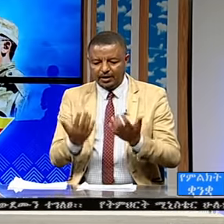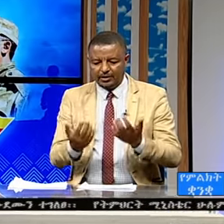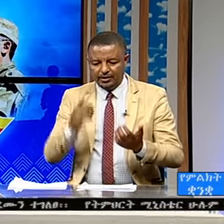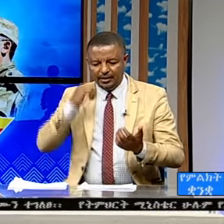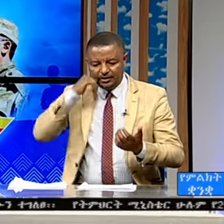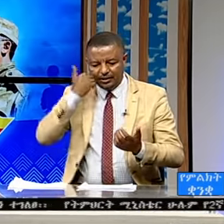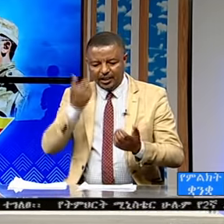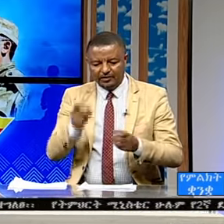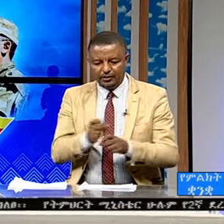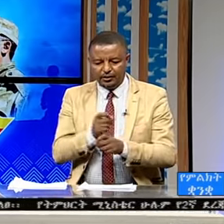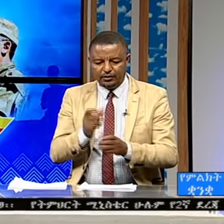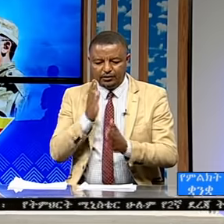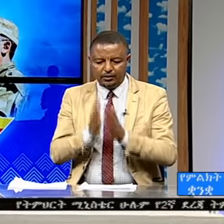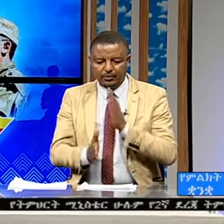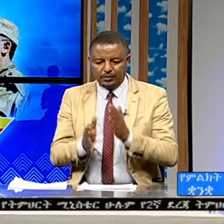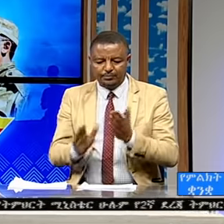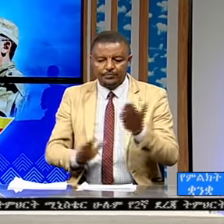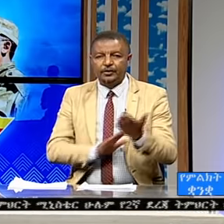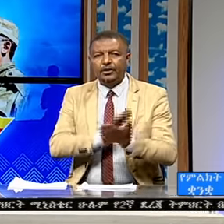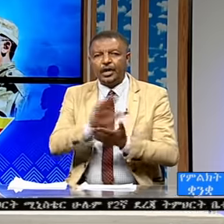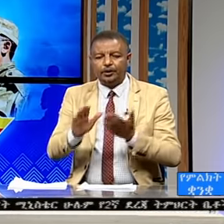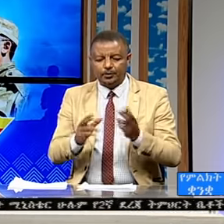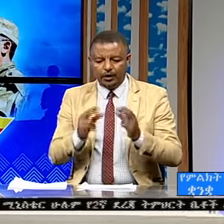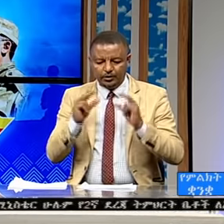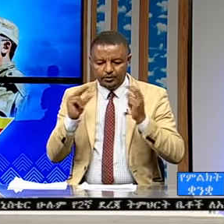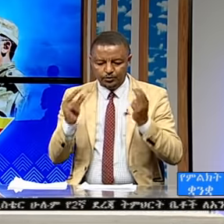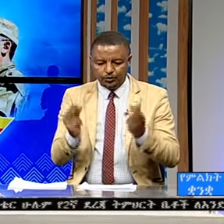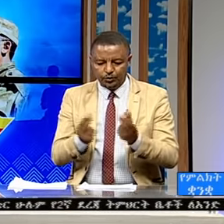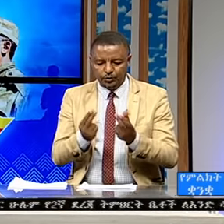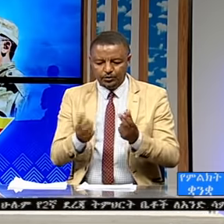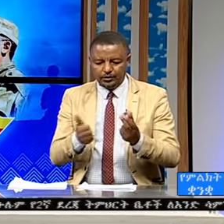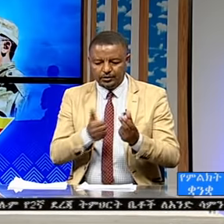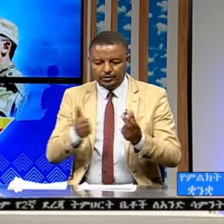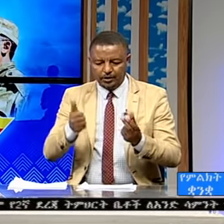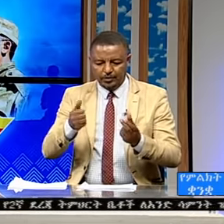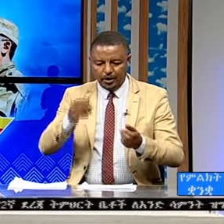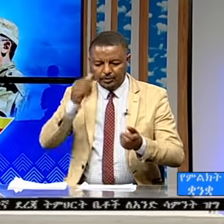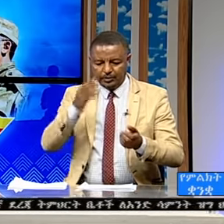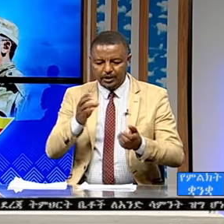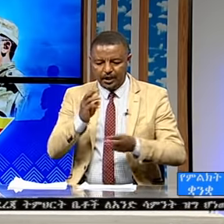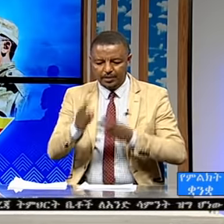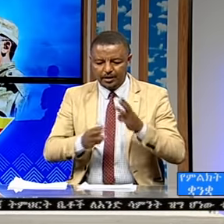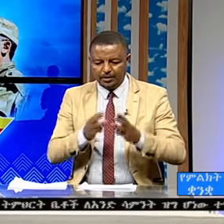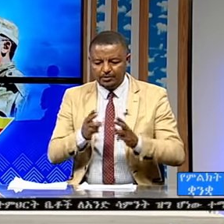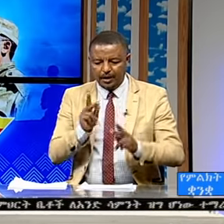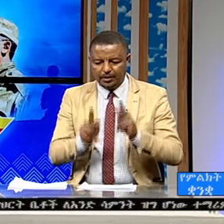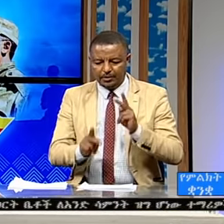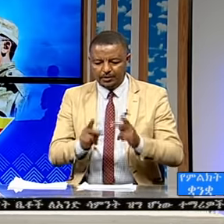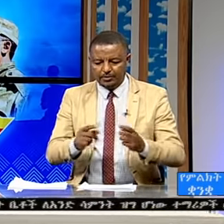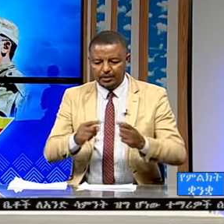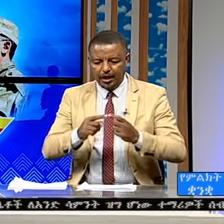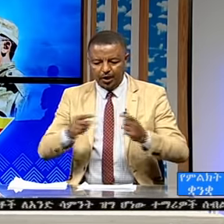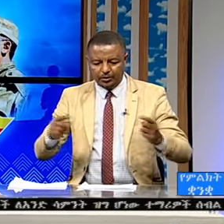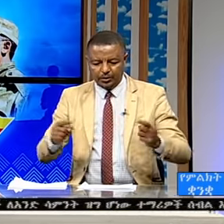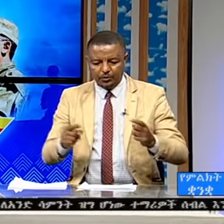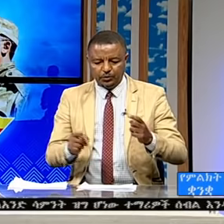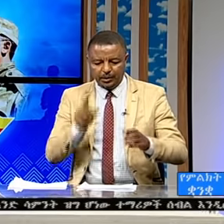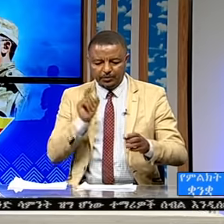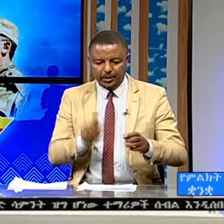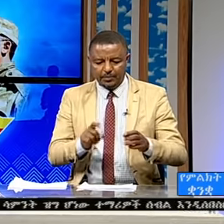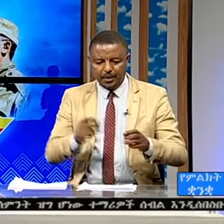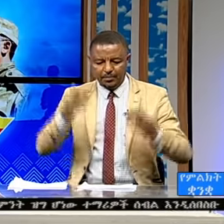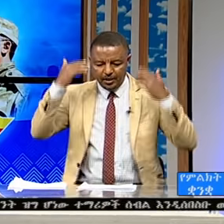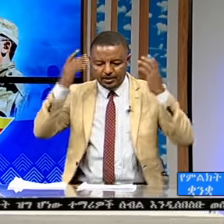መጻሕፍትን በማቃጠል ጸያፍ ድርጊት ፈጽሟል። የአሸባሪ ቡድኑን ኢሰብአዊ ዓለም አቀፍ ማህበረሰብ